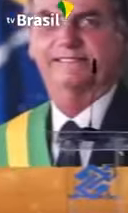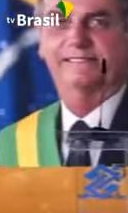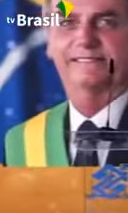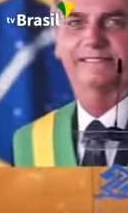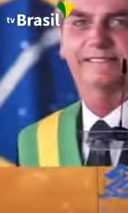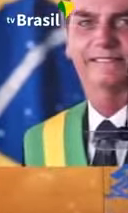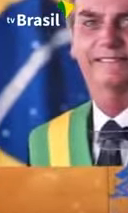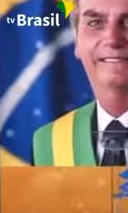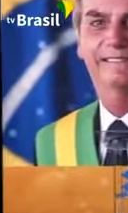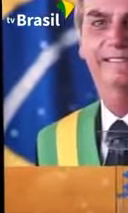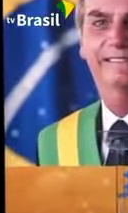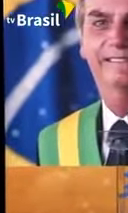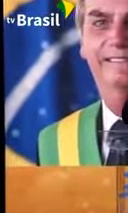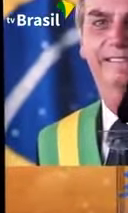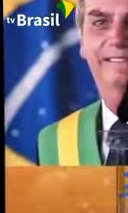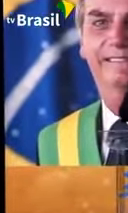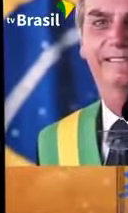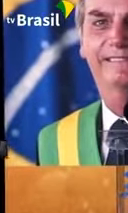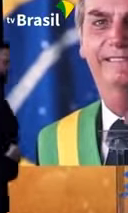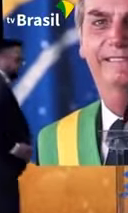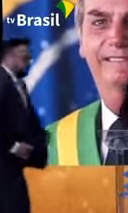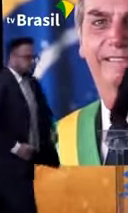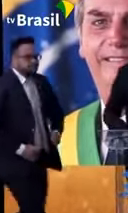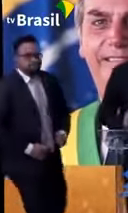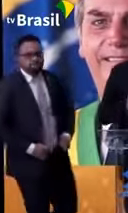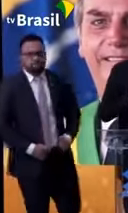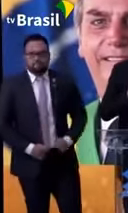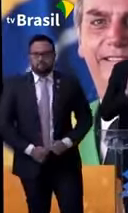E aí